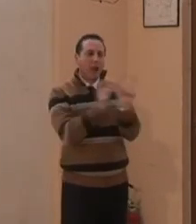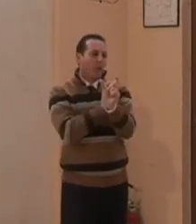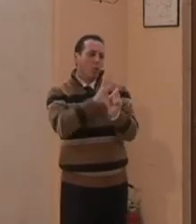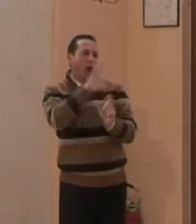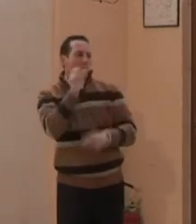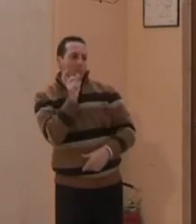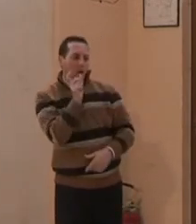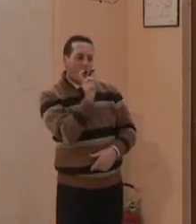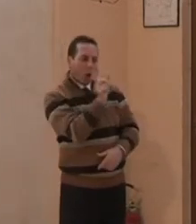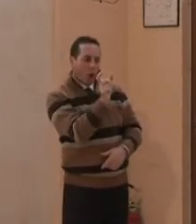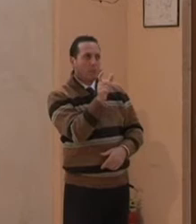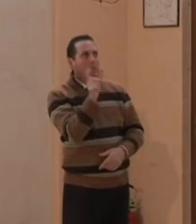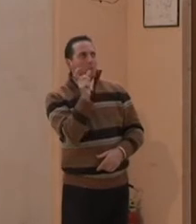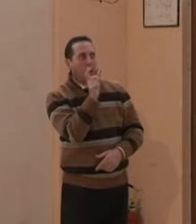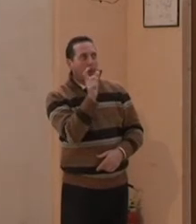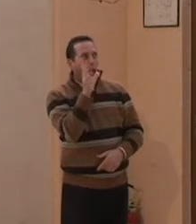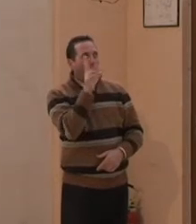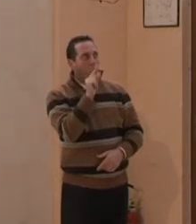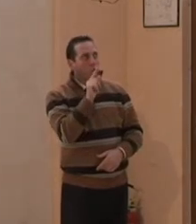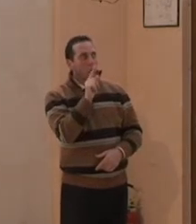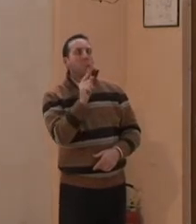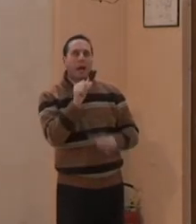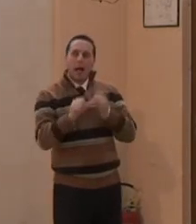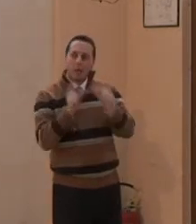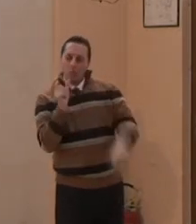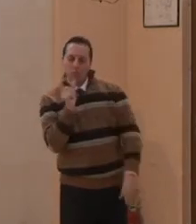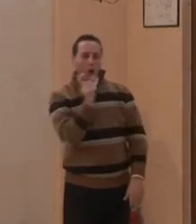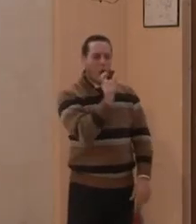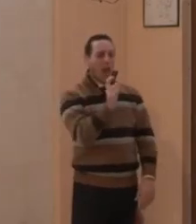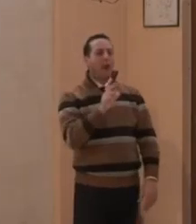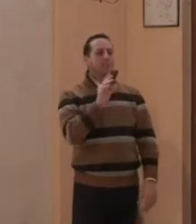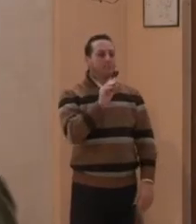parola che per lui era non conosciuta, no?